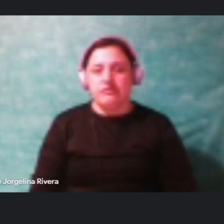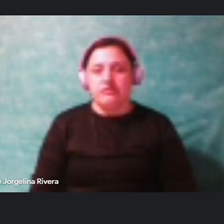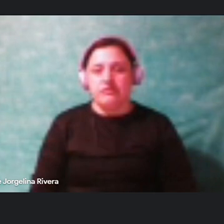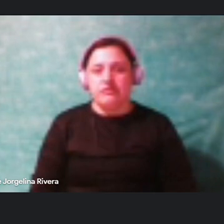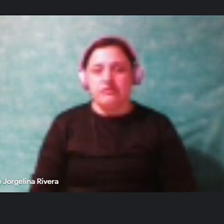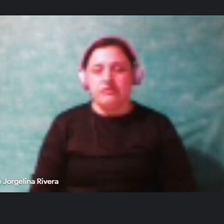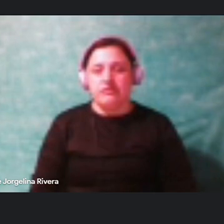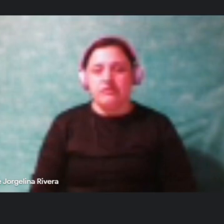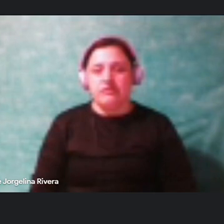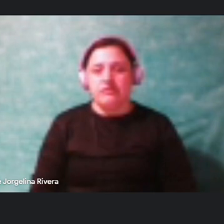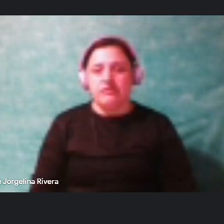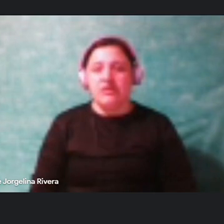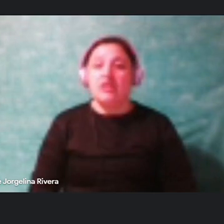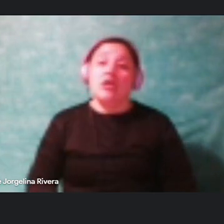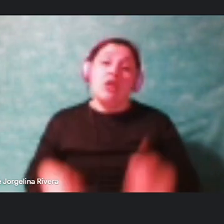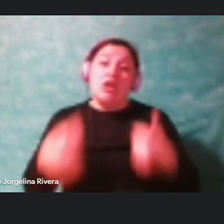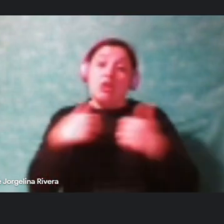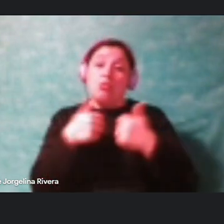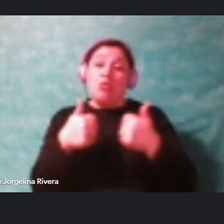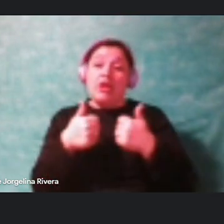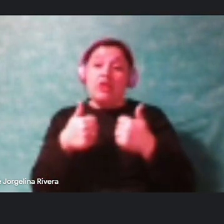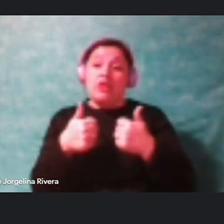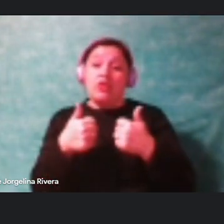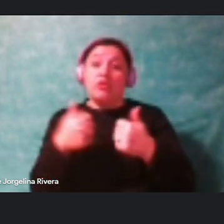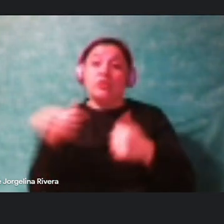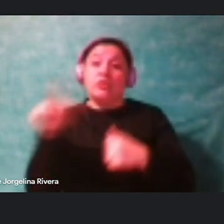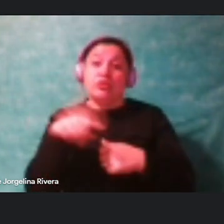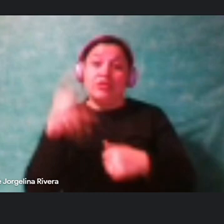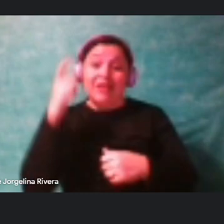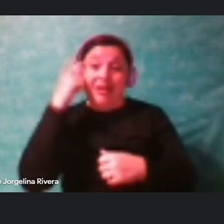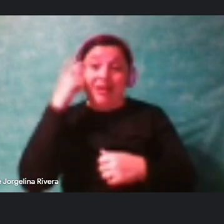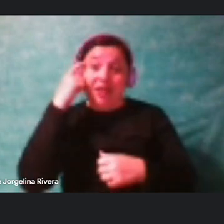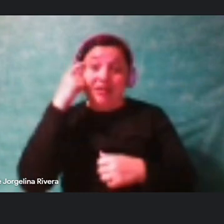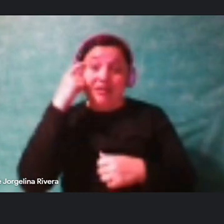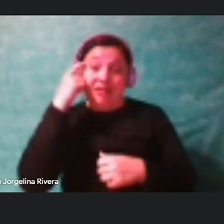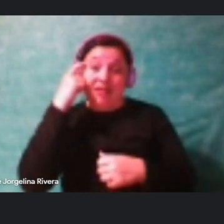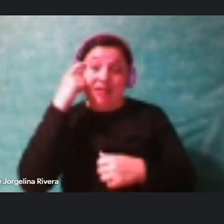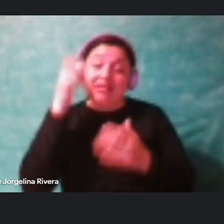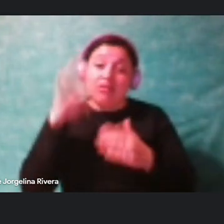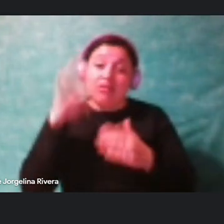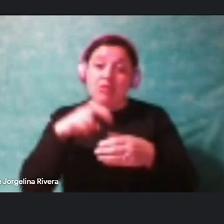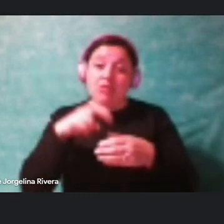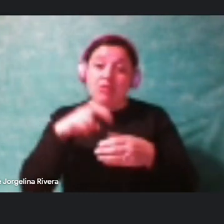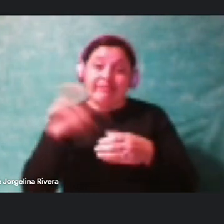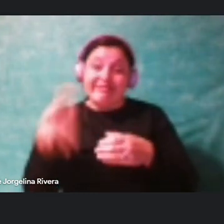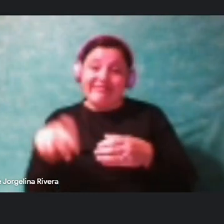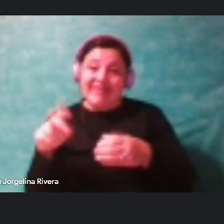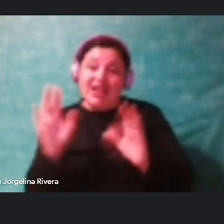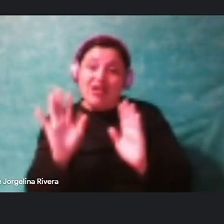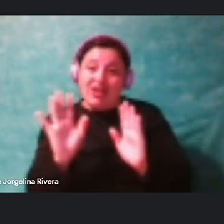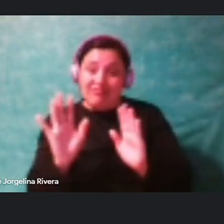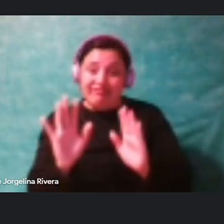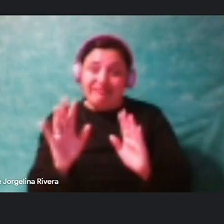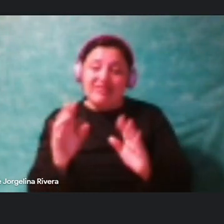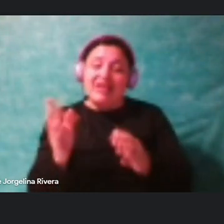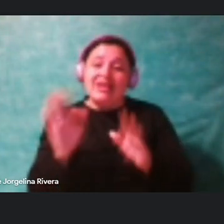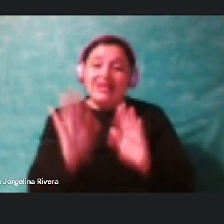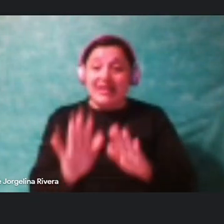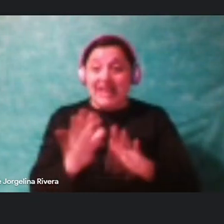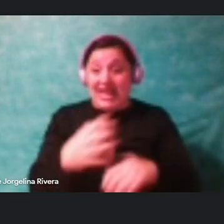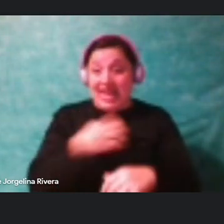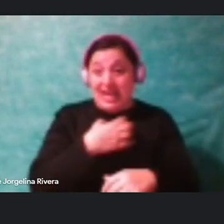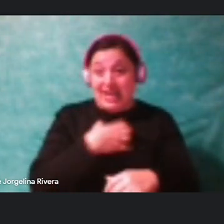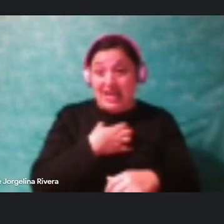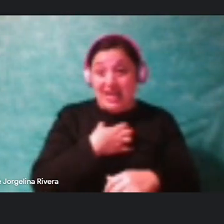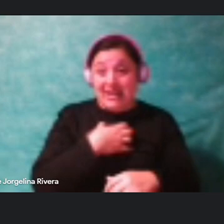Bueno, el que no puede quedarse, se quiere ir, lo quiere hacer, yo después ya lo subo con las respuestas. Pero bueno, es interesante hacerlo